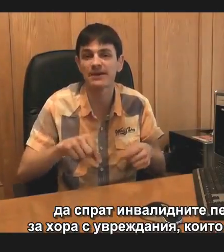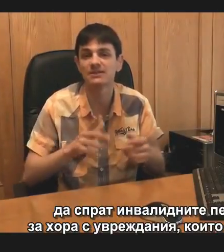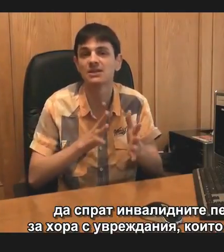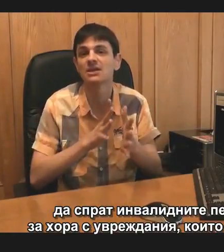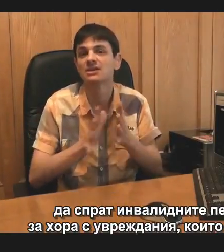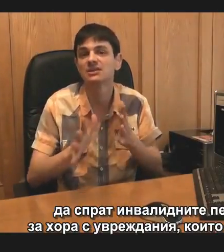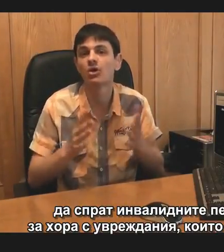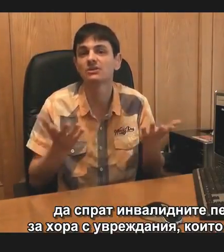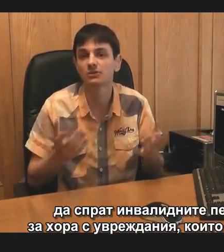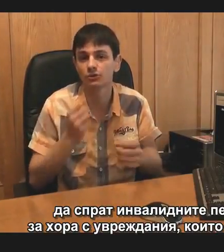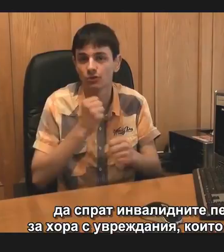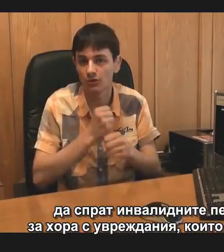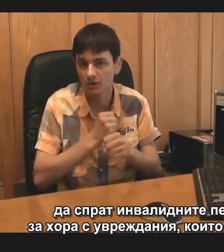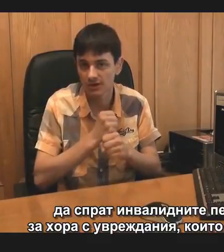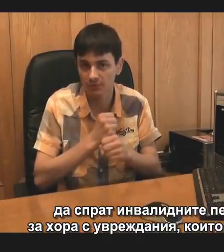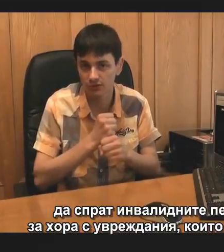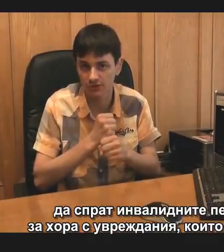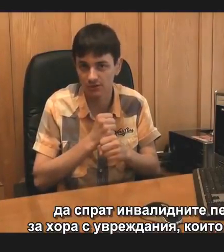пенсии за хората, които работят.